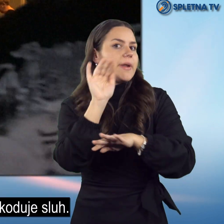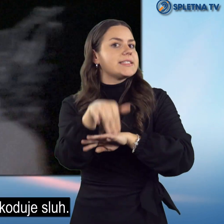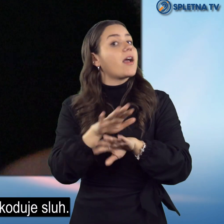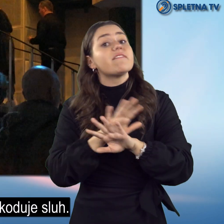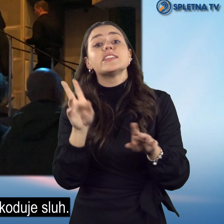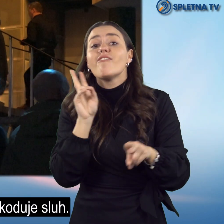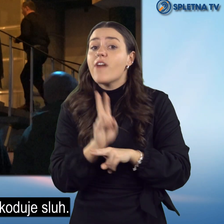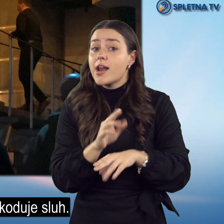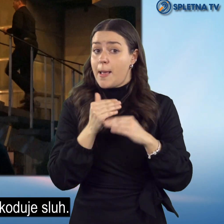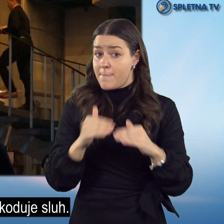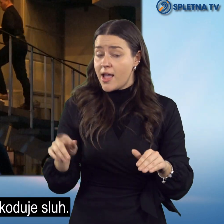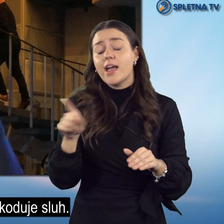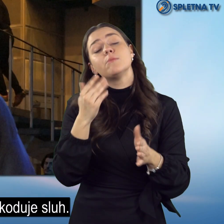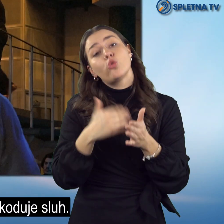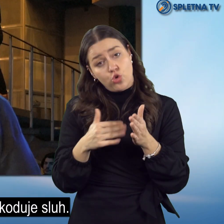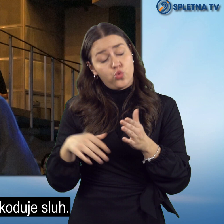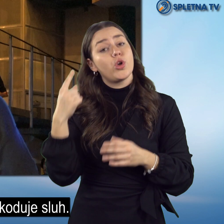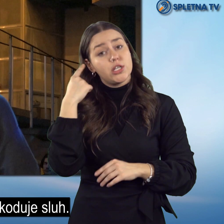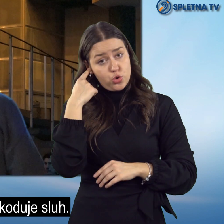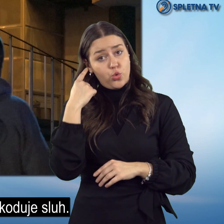in poškoduje sluh.